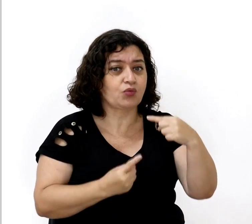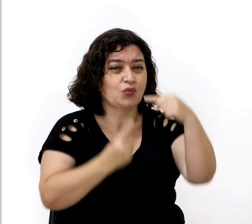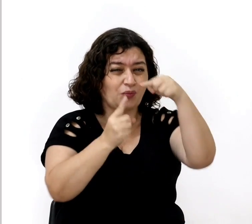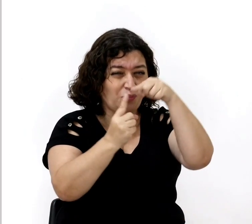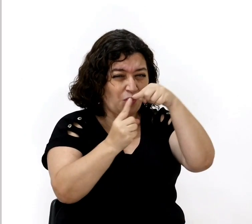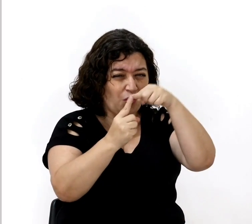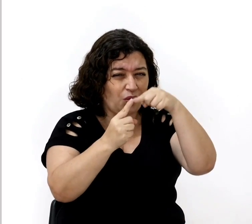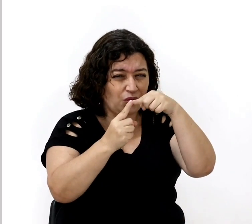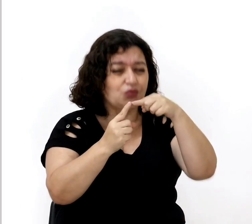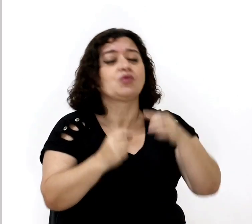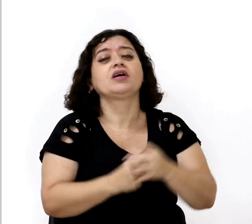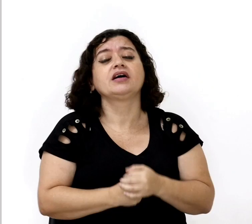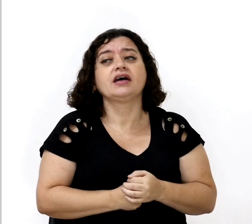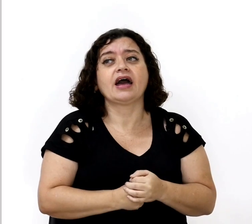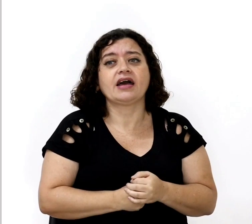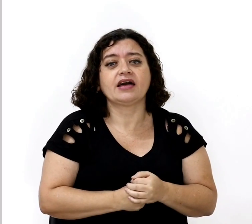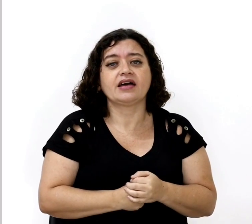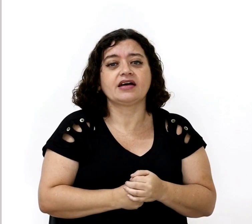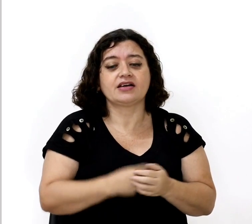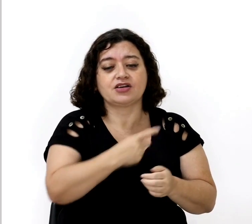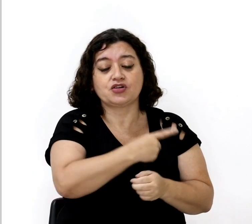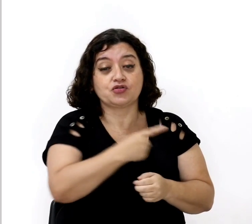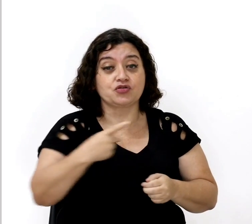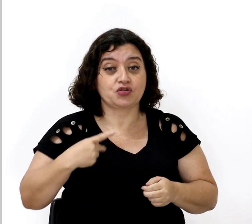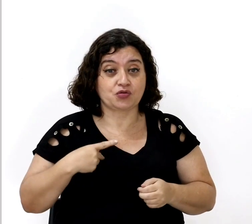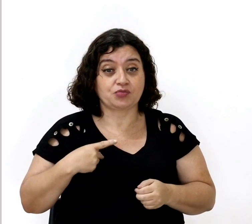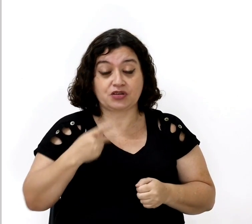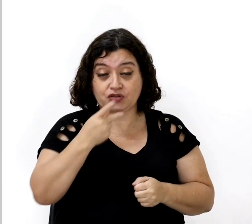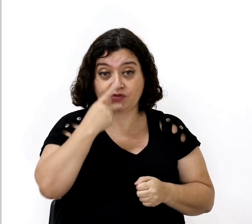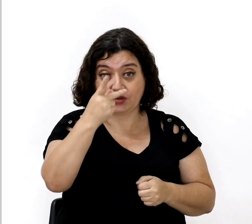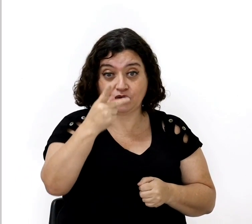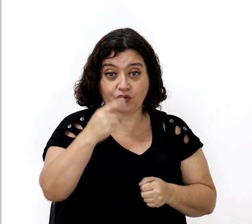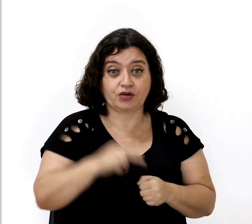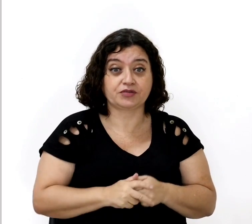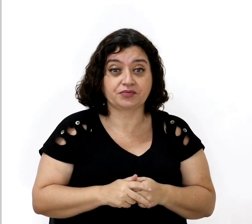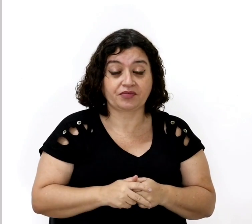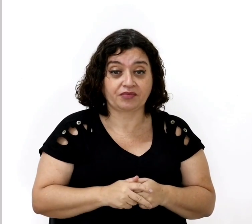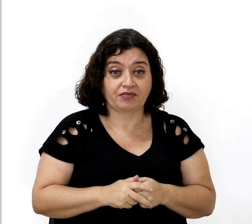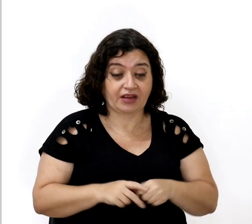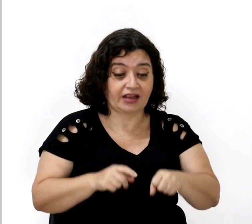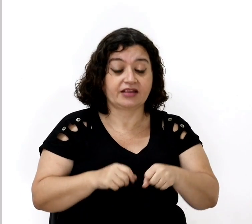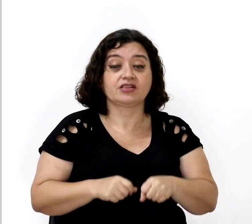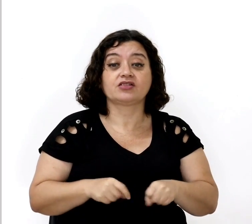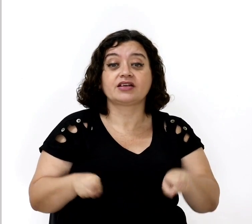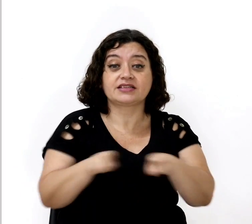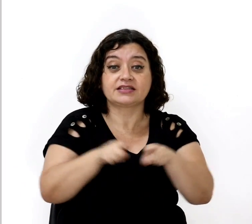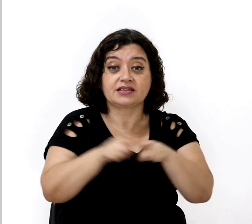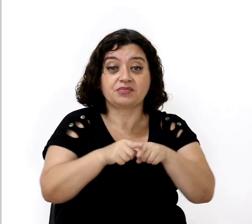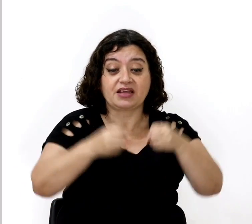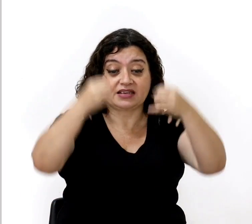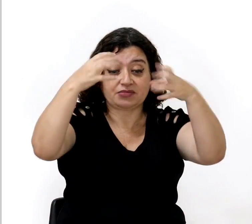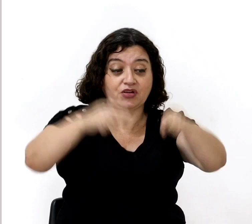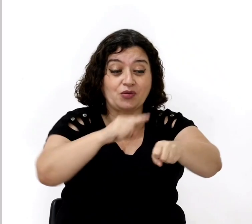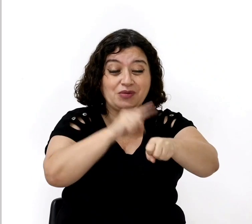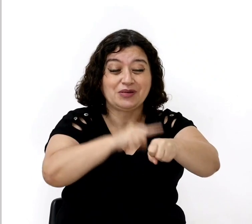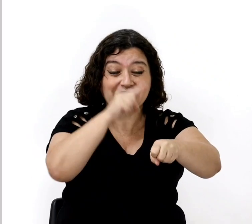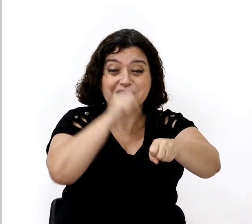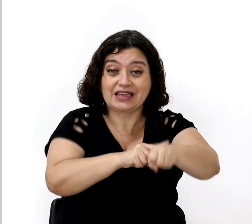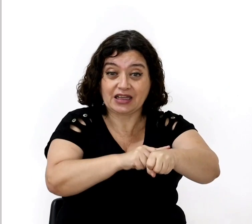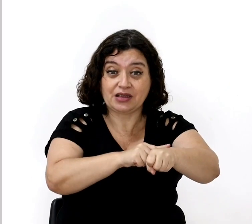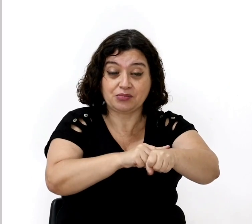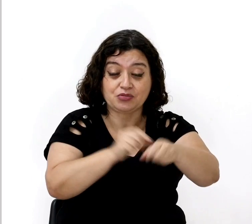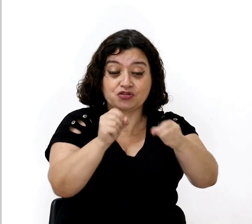a gente frisou também essa parte final da nossa lição, o tempo de agir. Né? O pastor Alain aqui